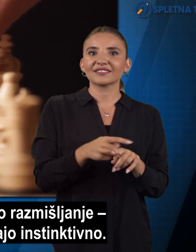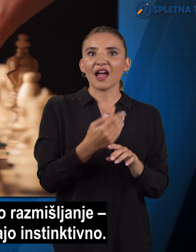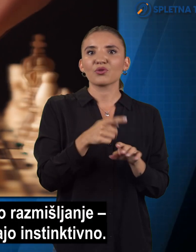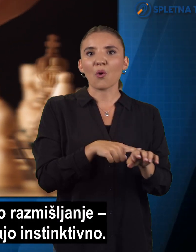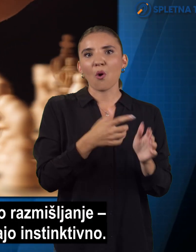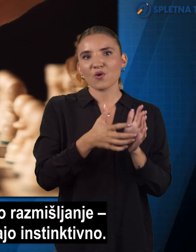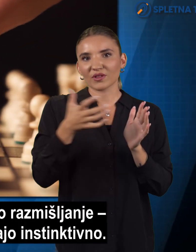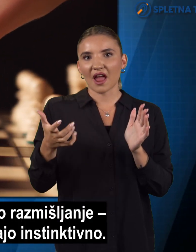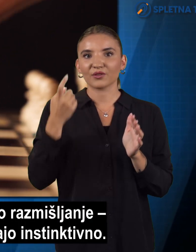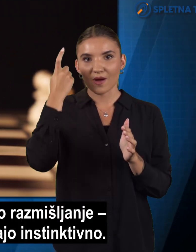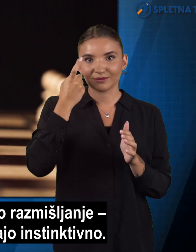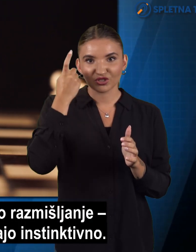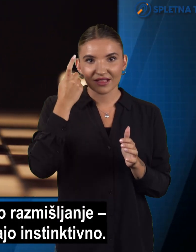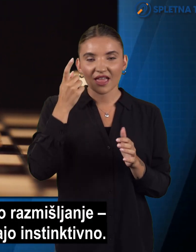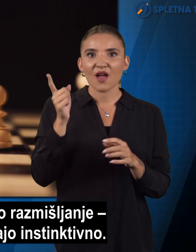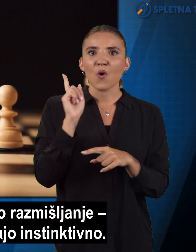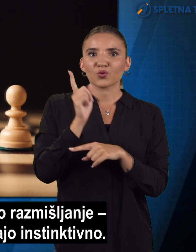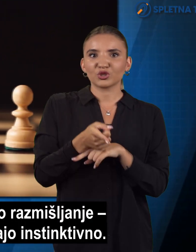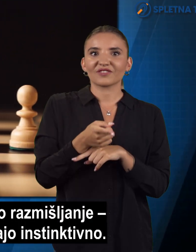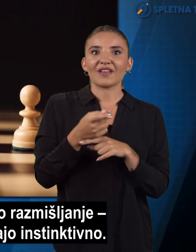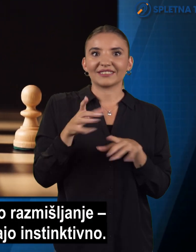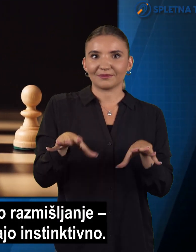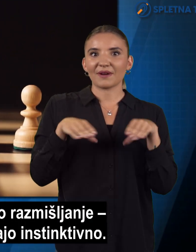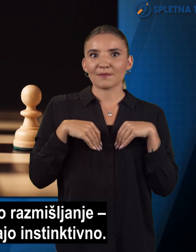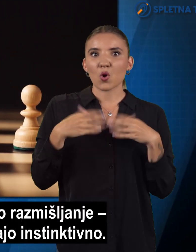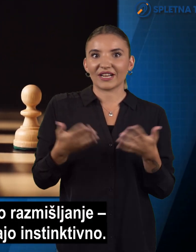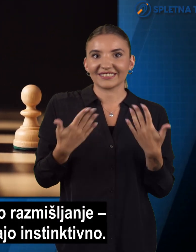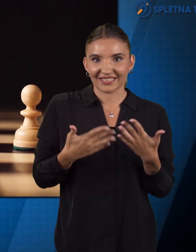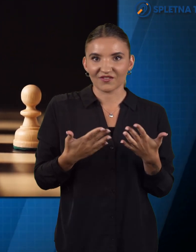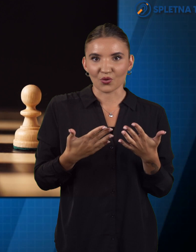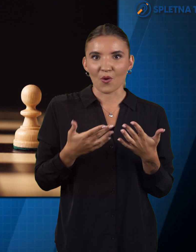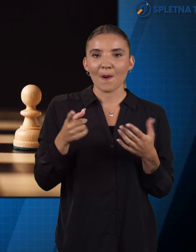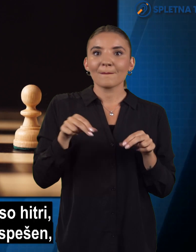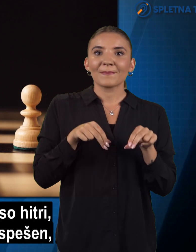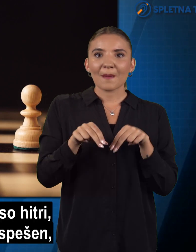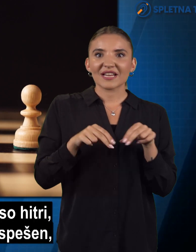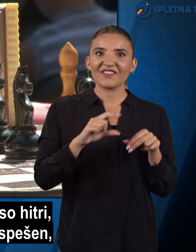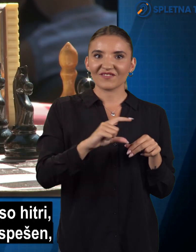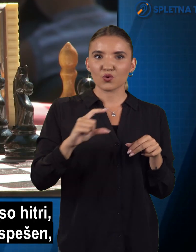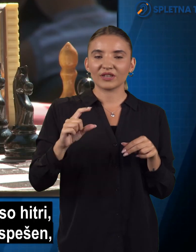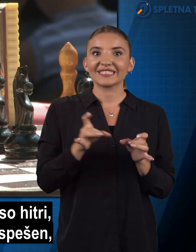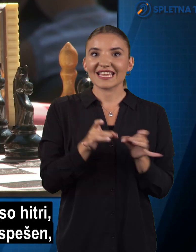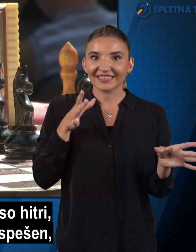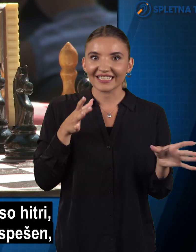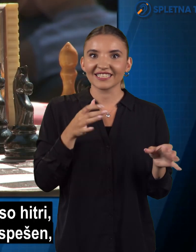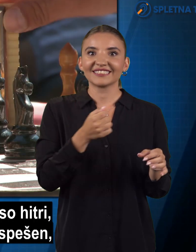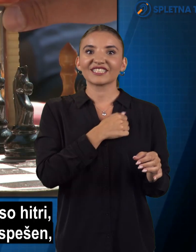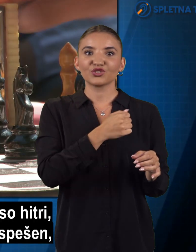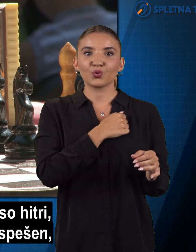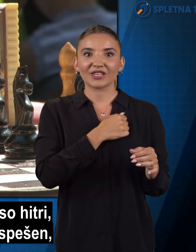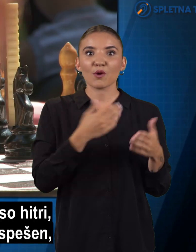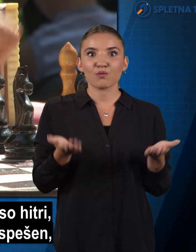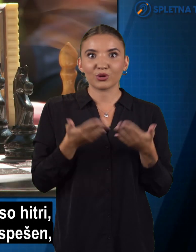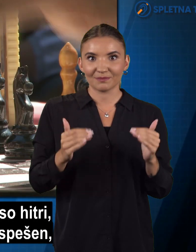za dolgotrajno razmišljanje, odločitve se sprejemajo instinktivno. Premiki figur so hitri,